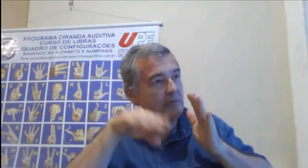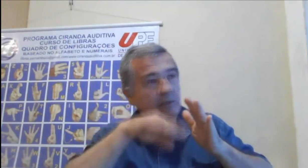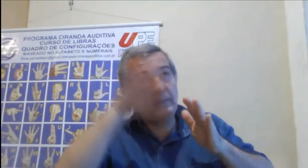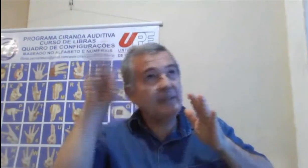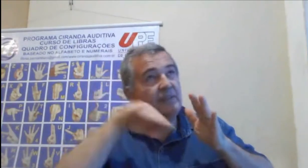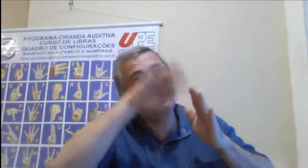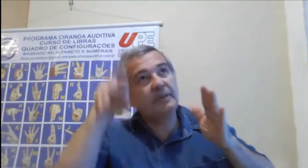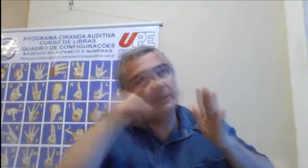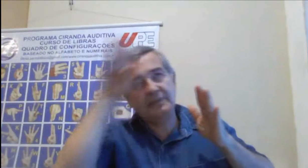Não é planície, não,